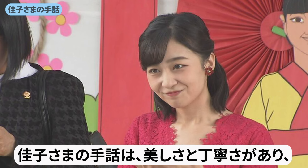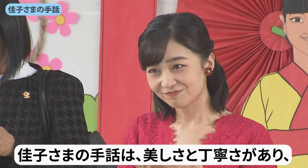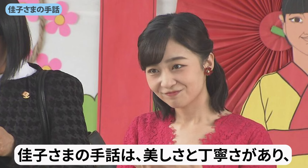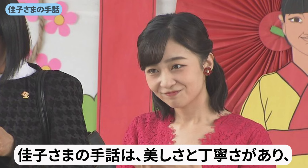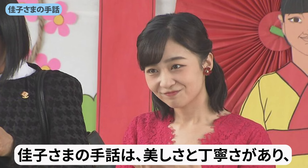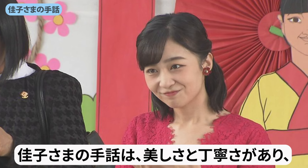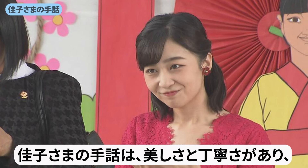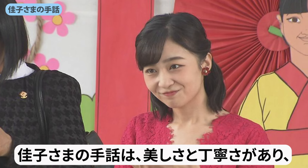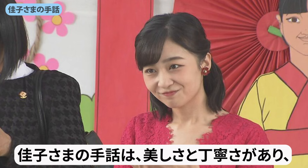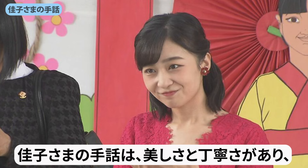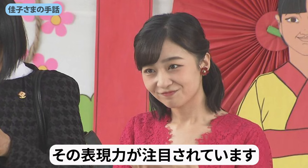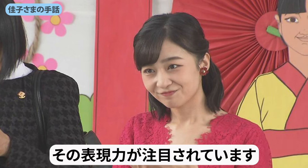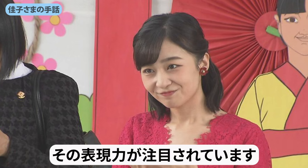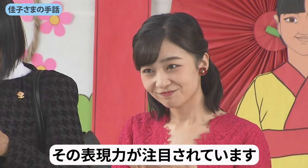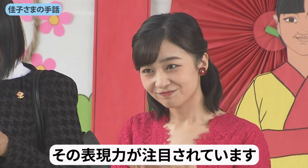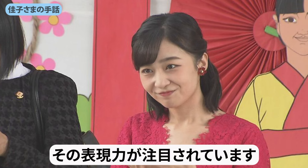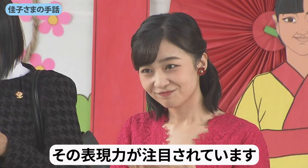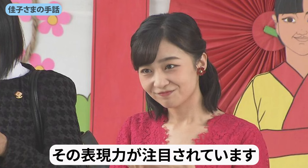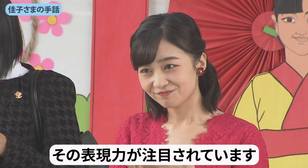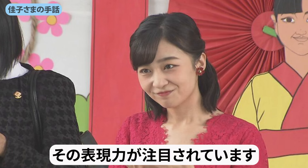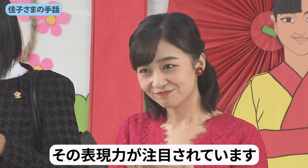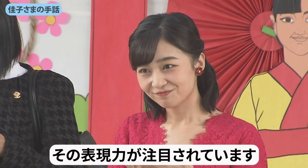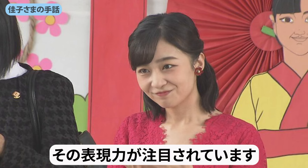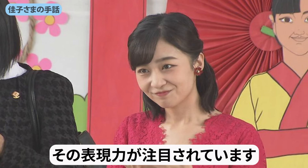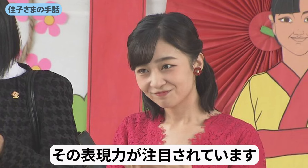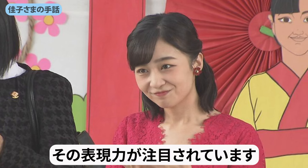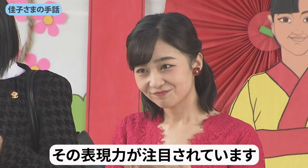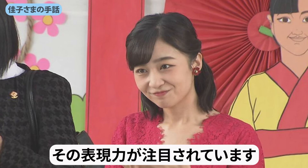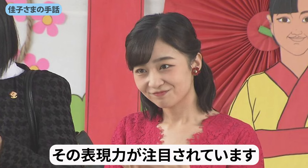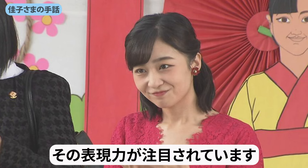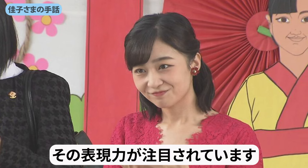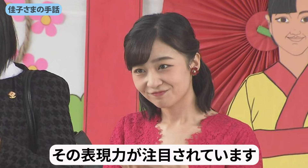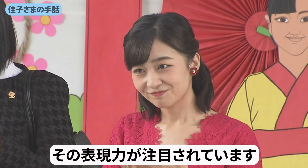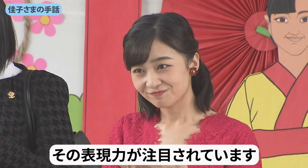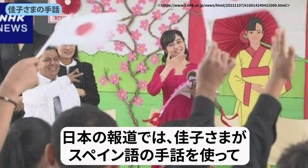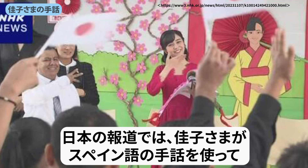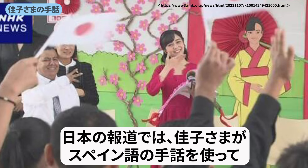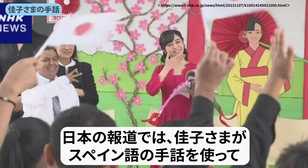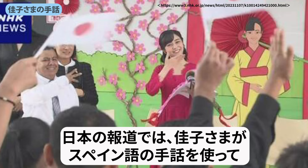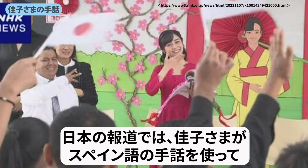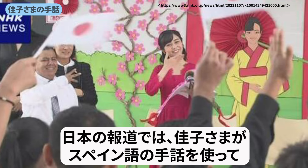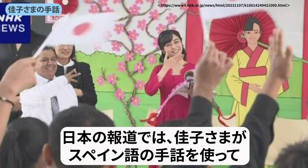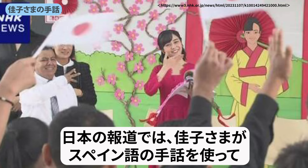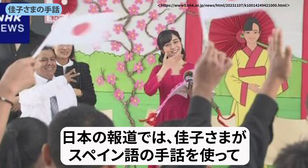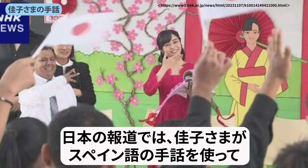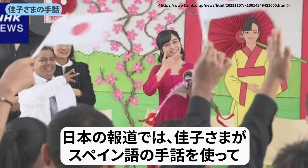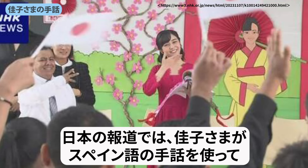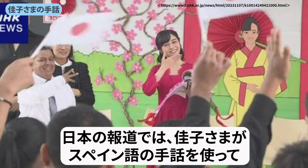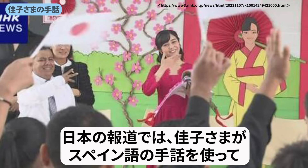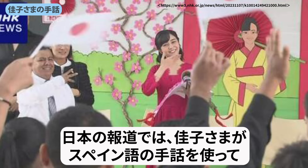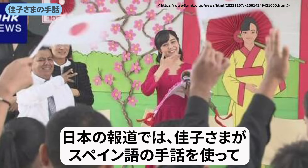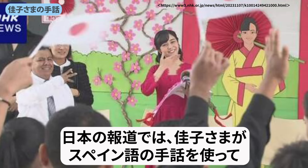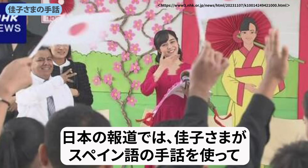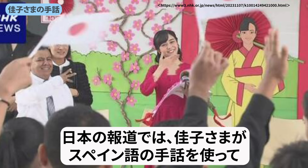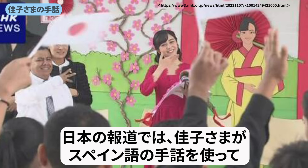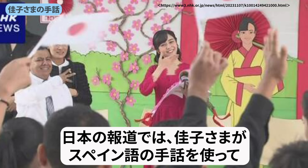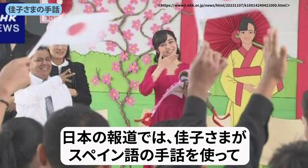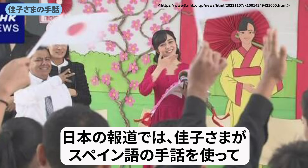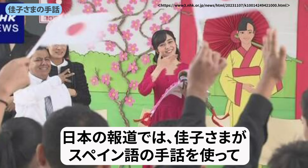さと丁寧さがあり、その表現力が注目されています。日本の報道では佳子さまがスペイン語の手話を